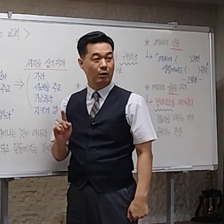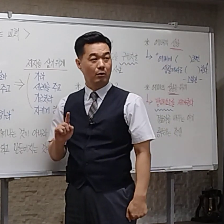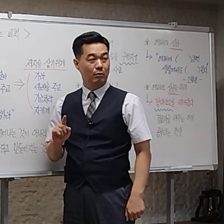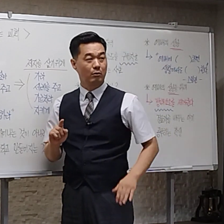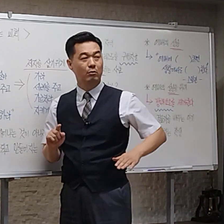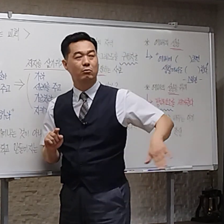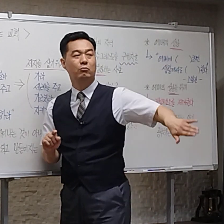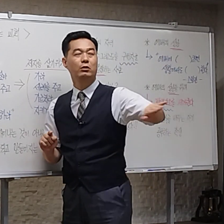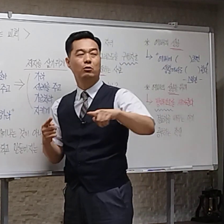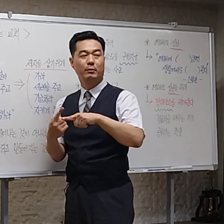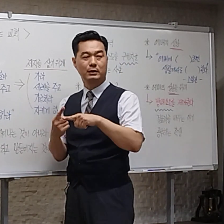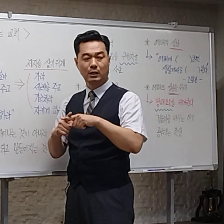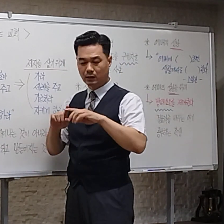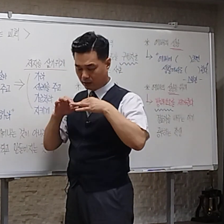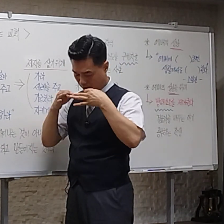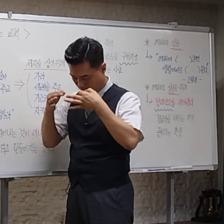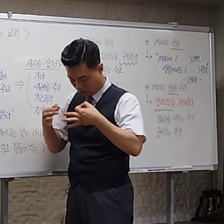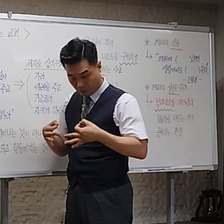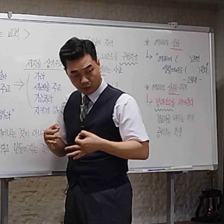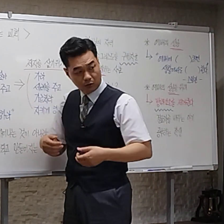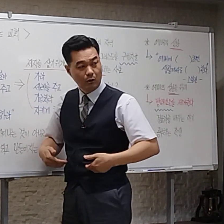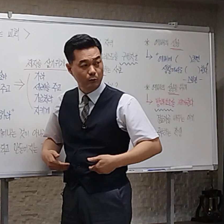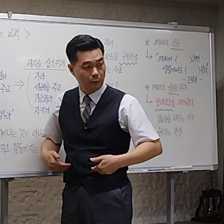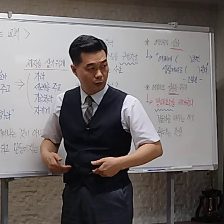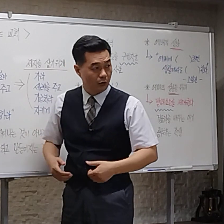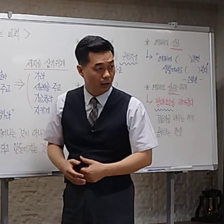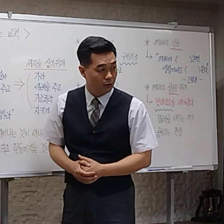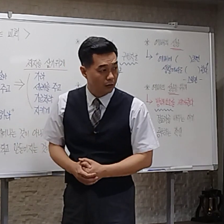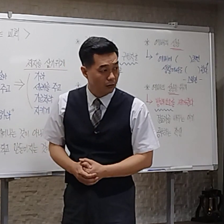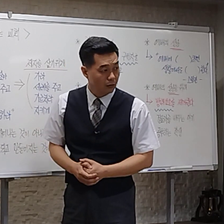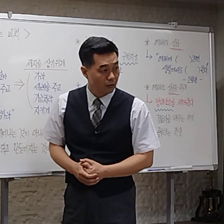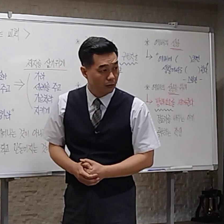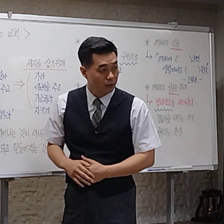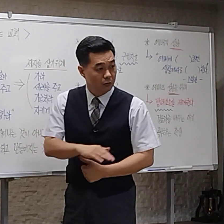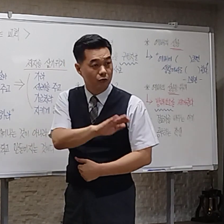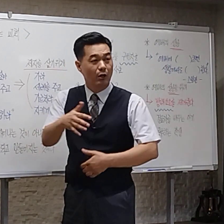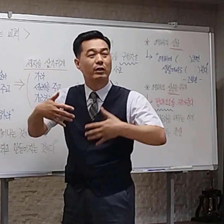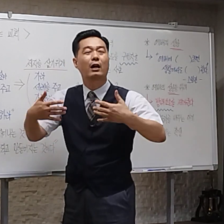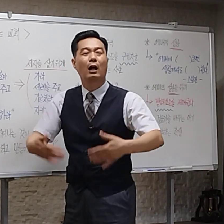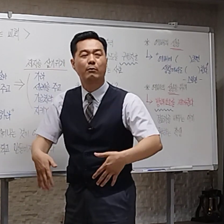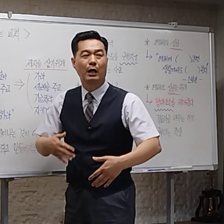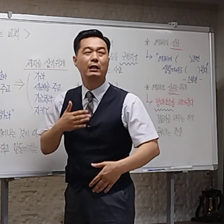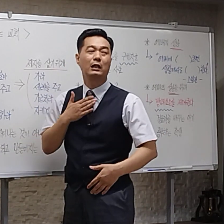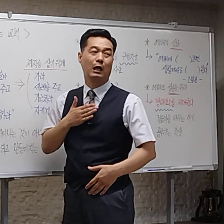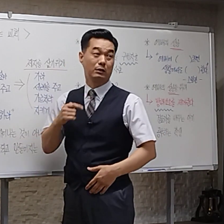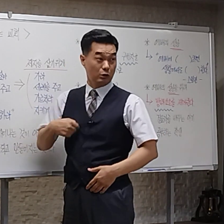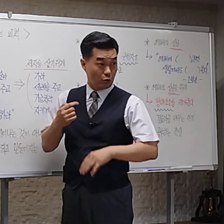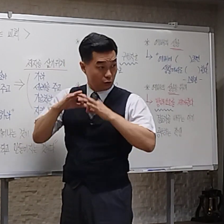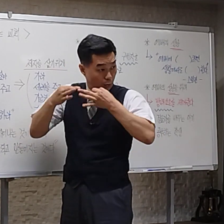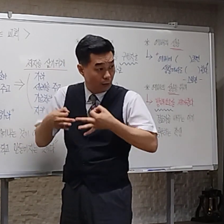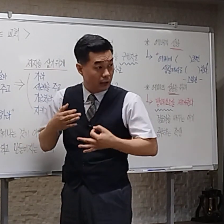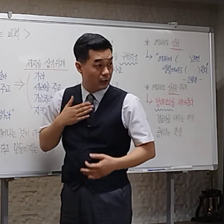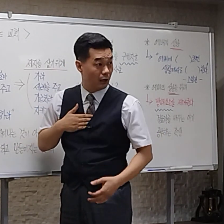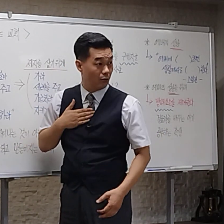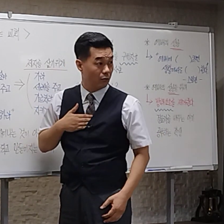어때요? 우리들도 마찬가지. 돌아보면 필요해요. 우리의 연약함을 아니까. 스스로들 보면 알잖아요.